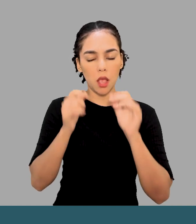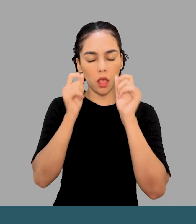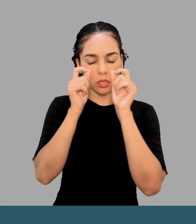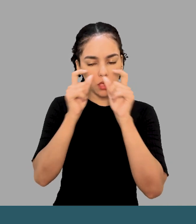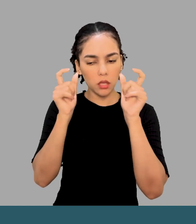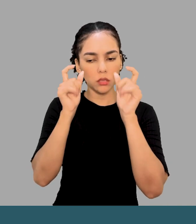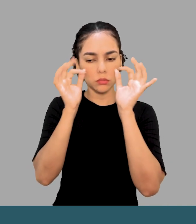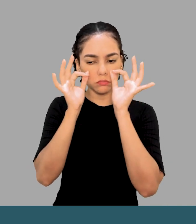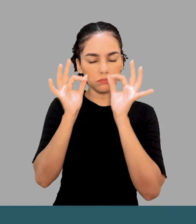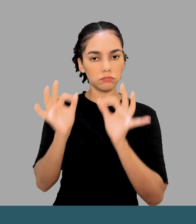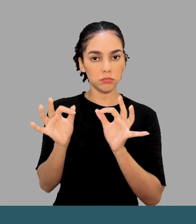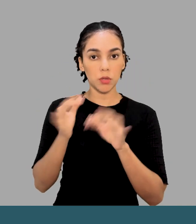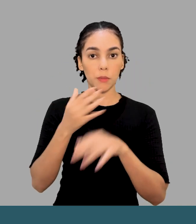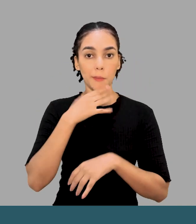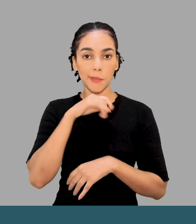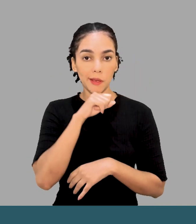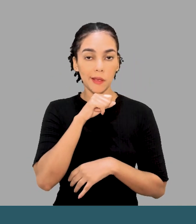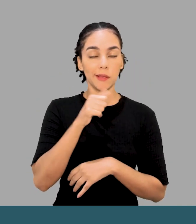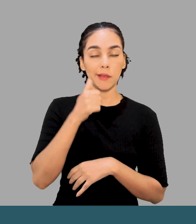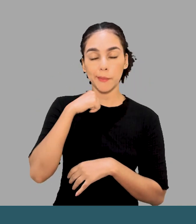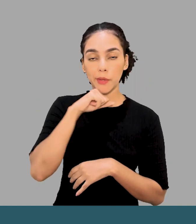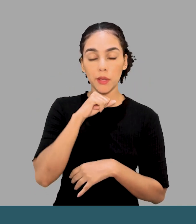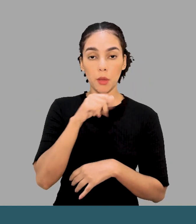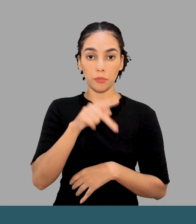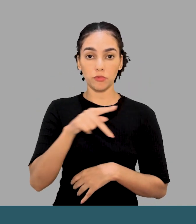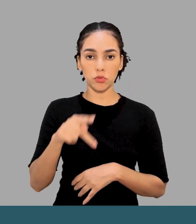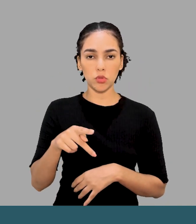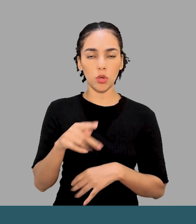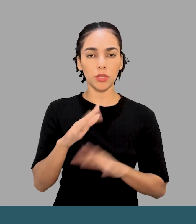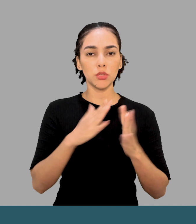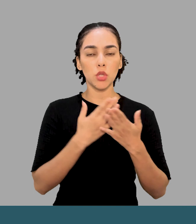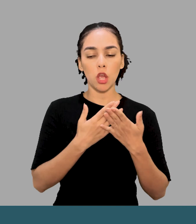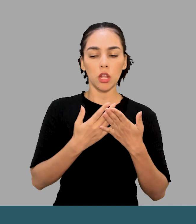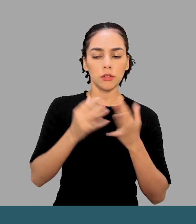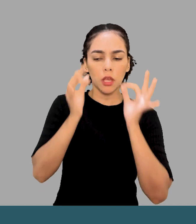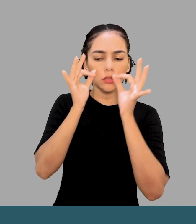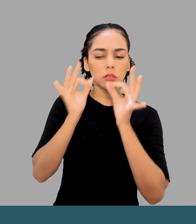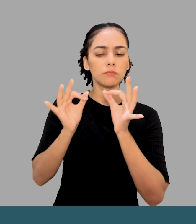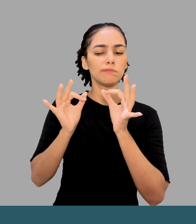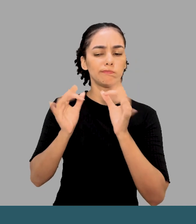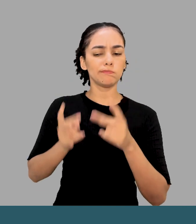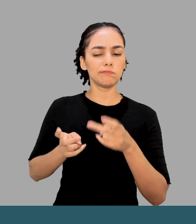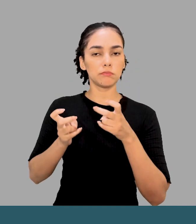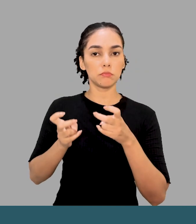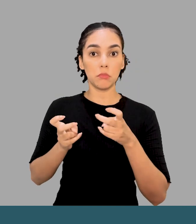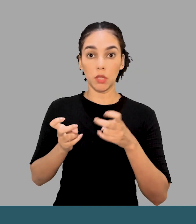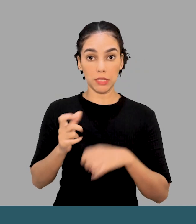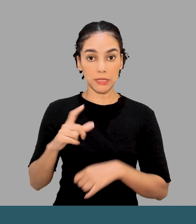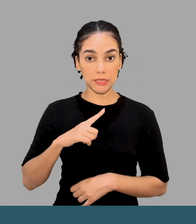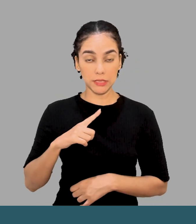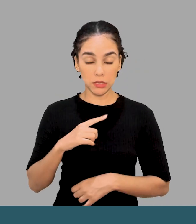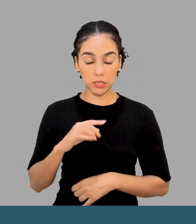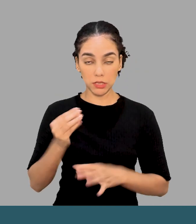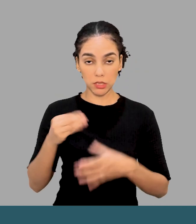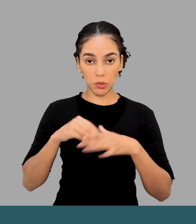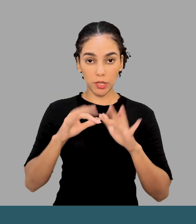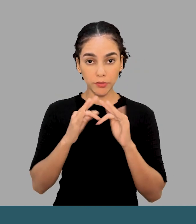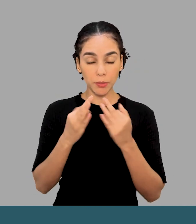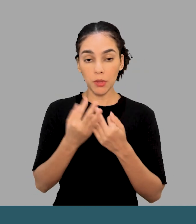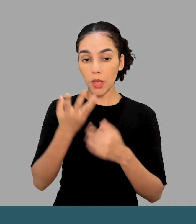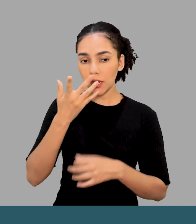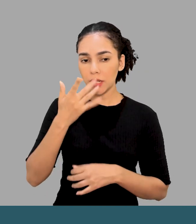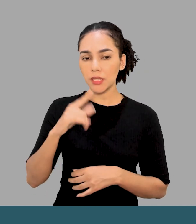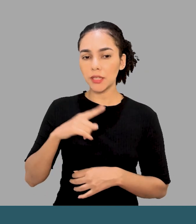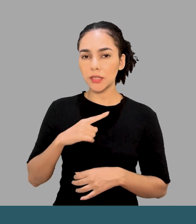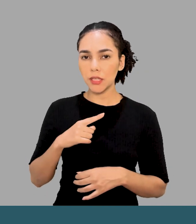educação física tem que ficar atento. O professor da escola tem que ficar atento. E tendo-se numa família uma criança com diagnóstico de